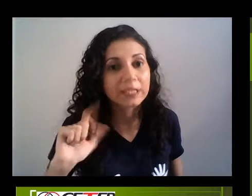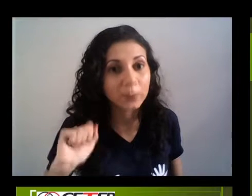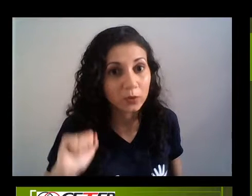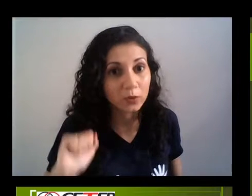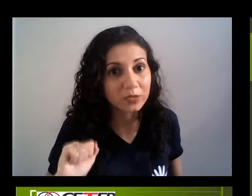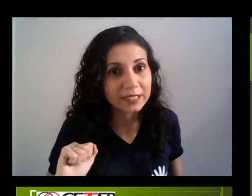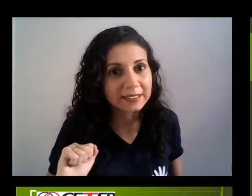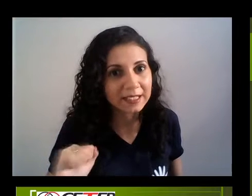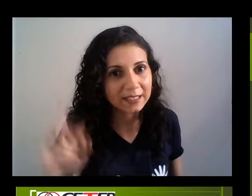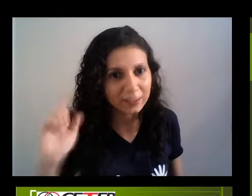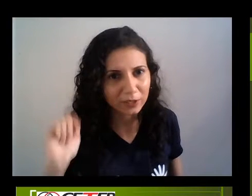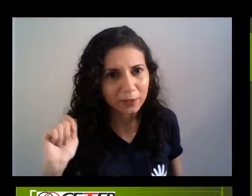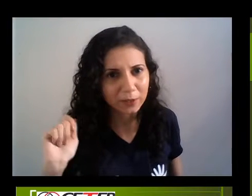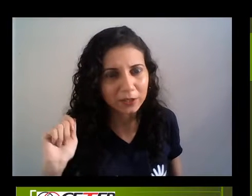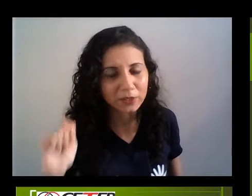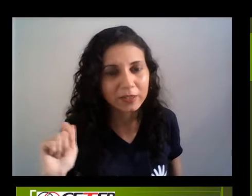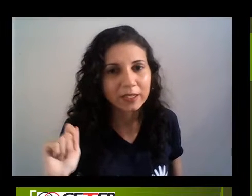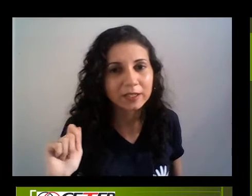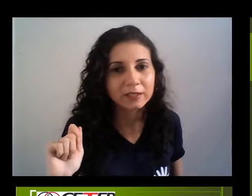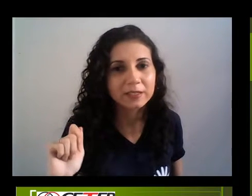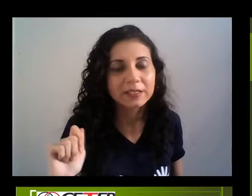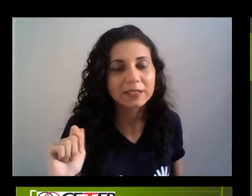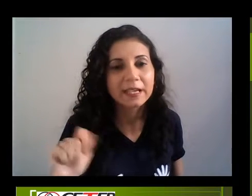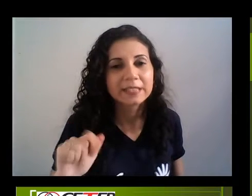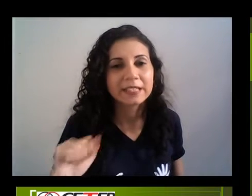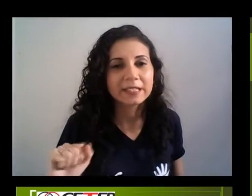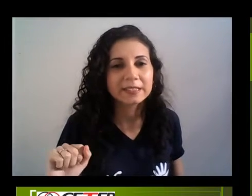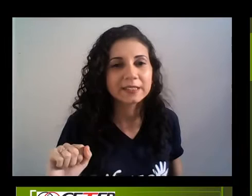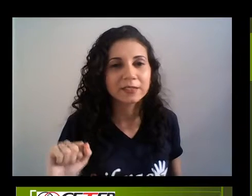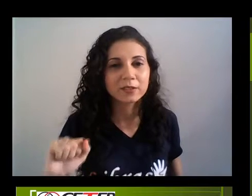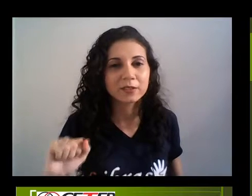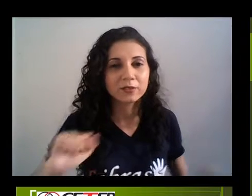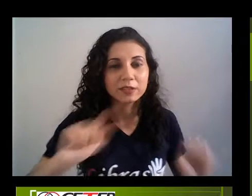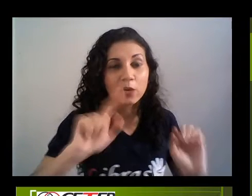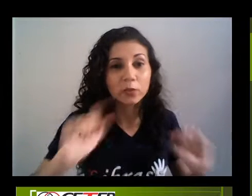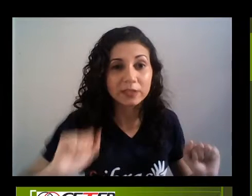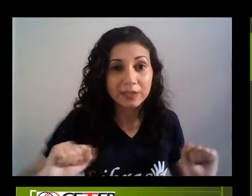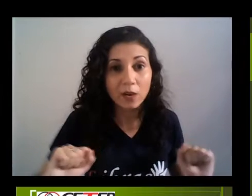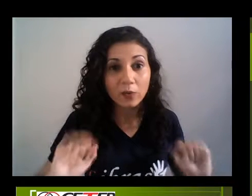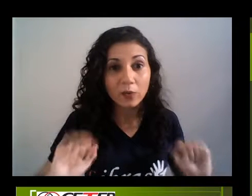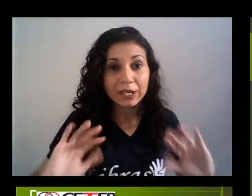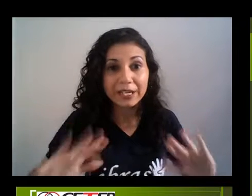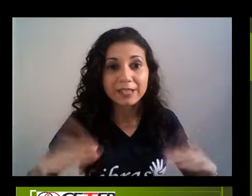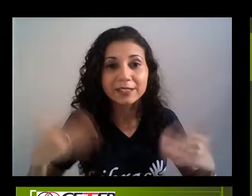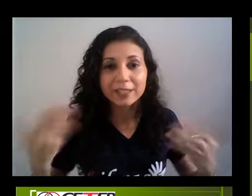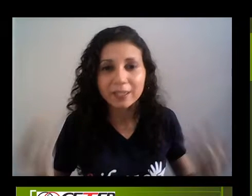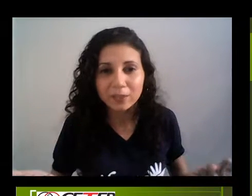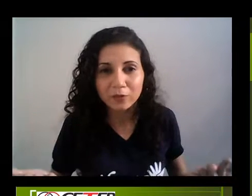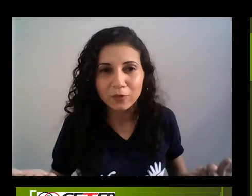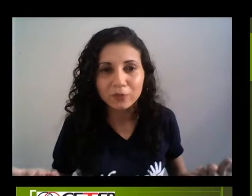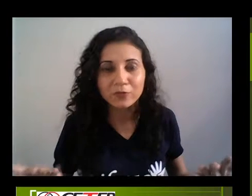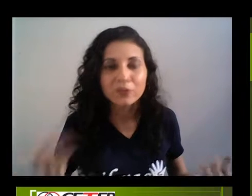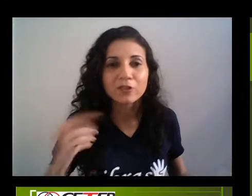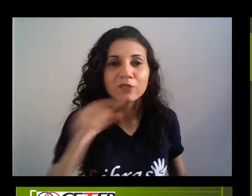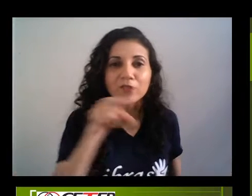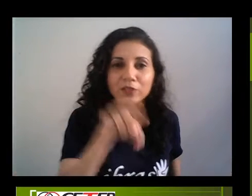caso seria português sinalizado. Lembra que eu falei antes? Seria assim, sinal por sinal.